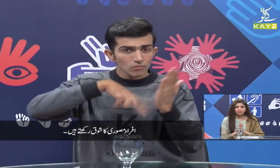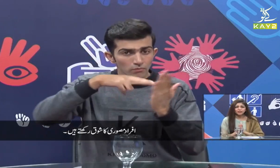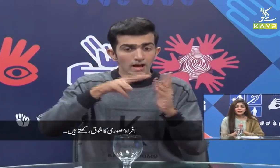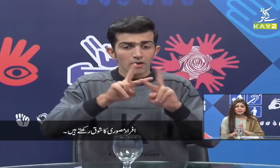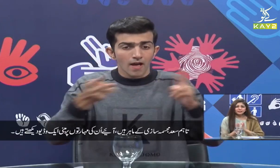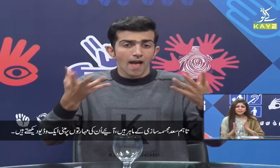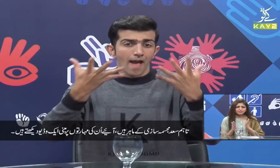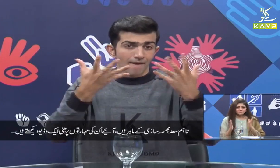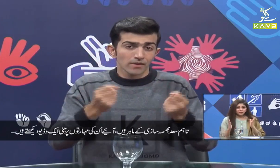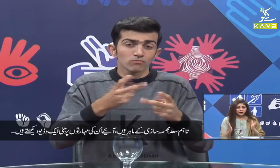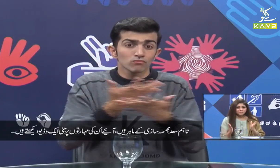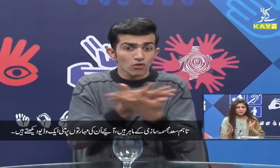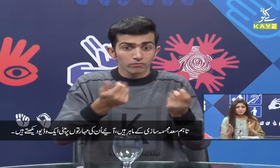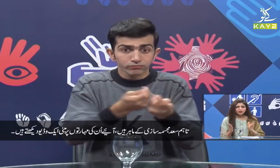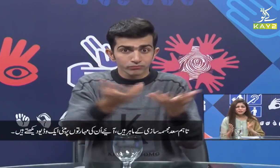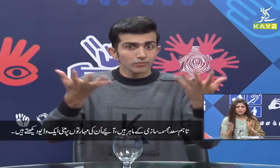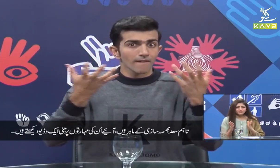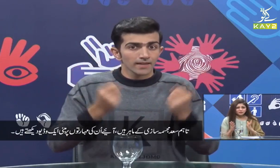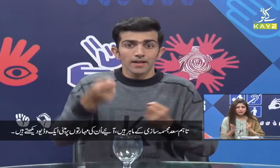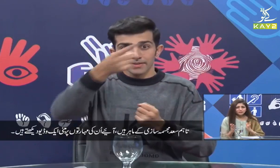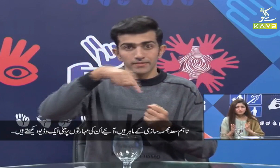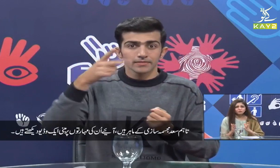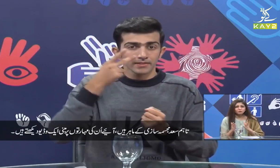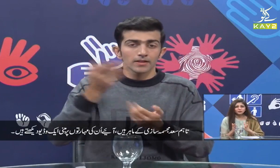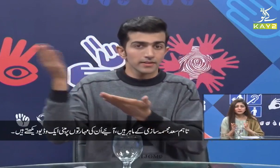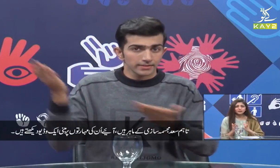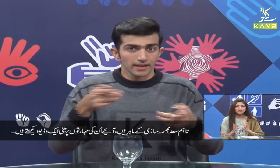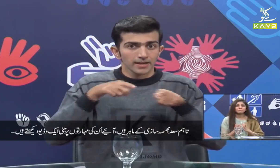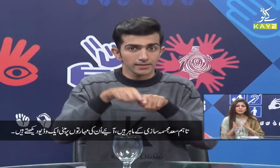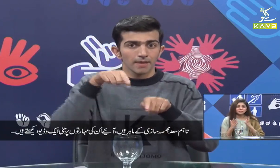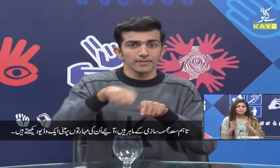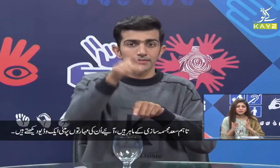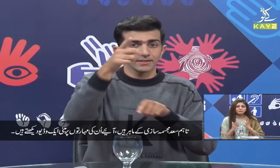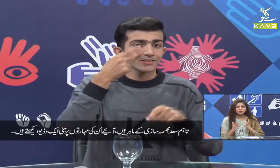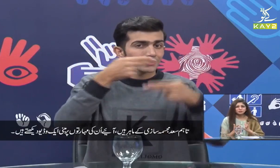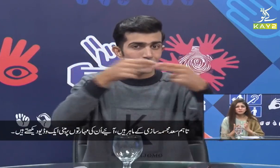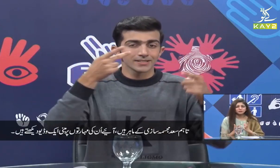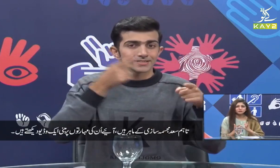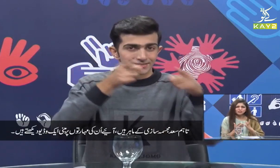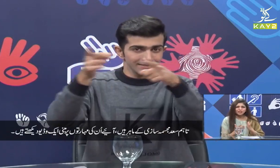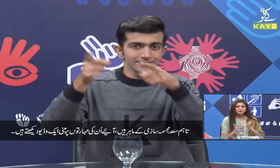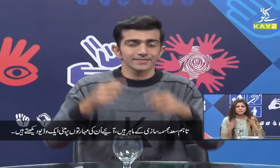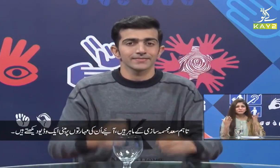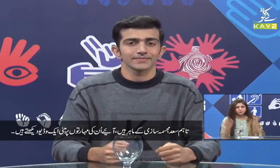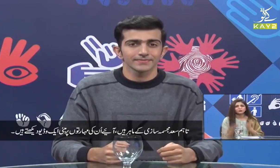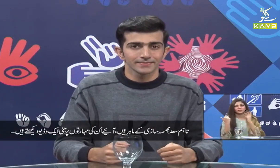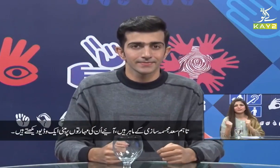हैं, लेकिन आज जिसकी बात कर रहे हैं साथ की, वो बनाता है मिट्टी से बने हुए मुजस्मे। तो चले आए उसकी वीडियो देखते हैं।